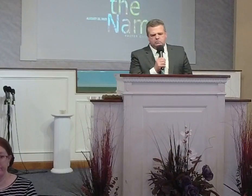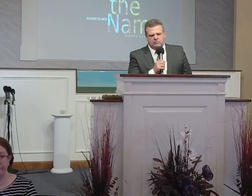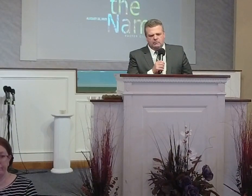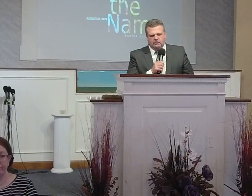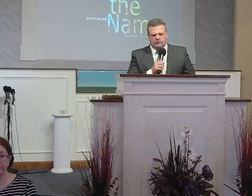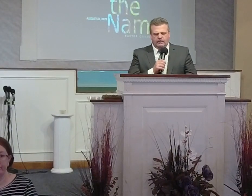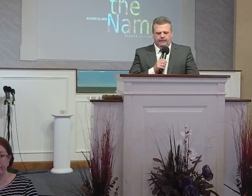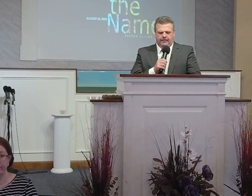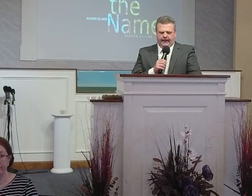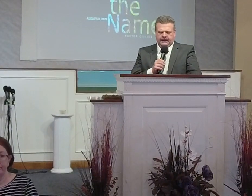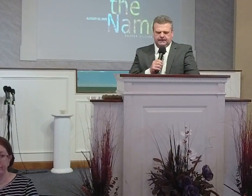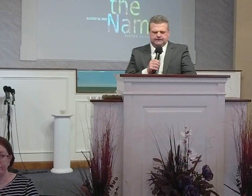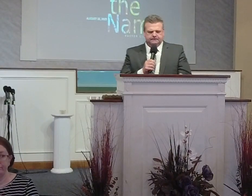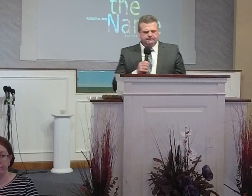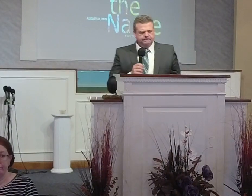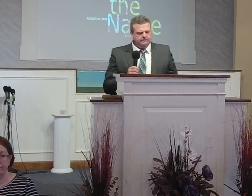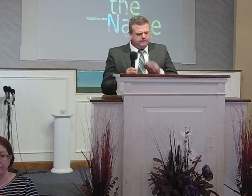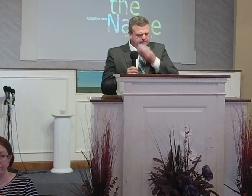pecados.